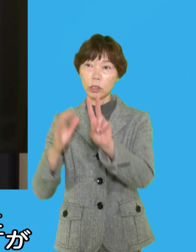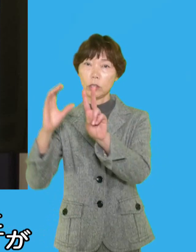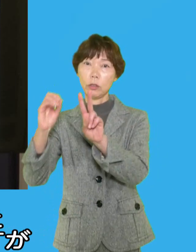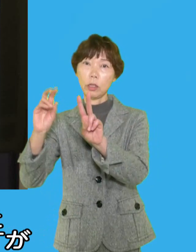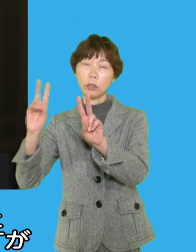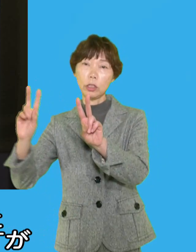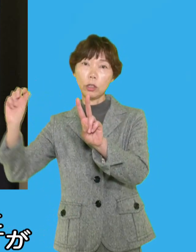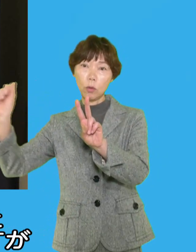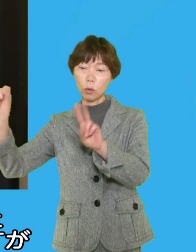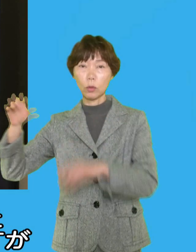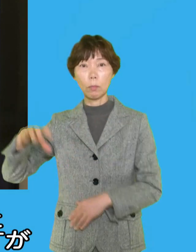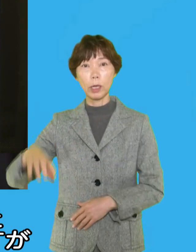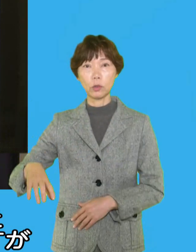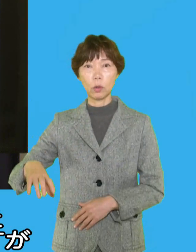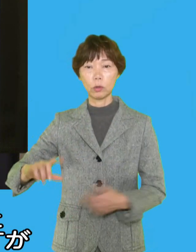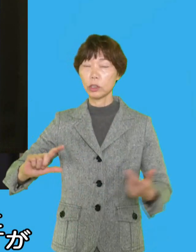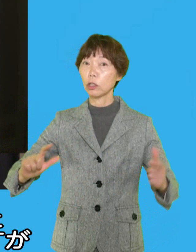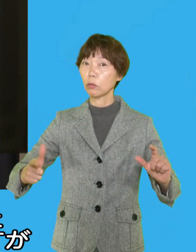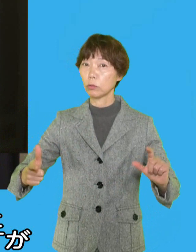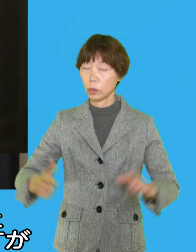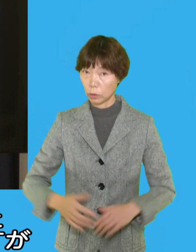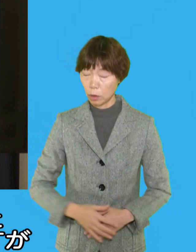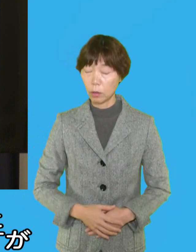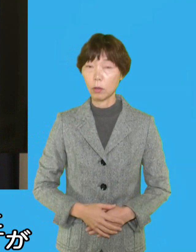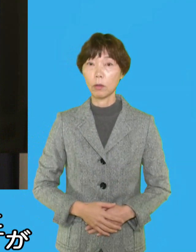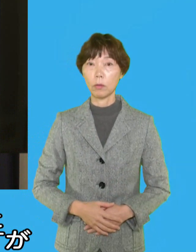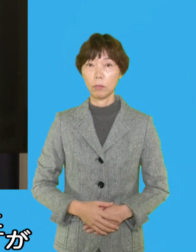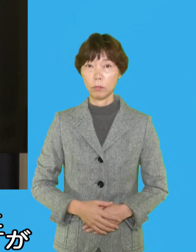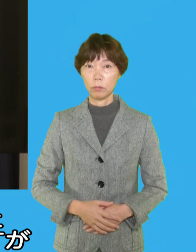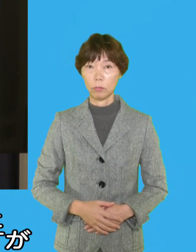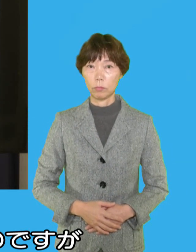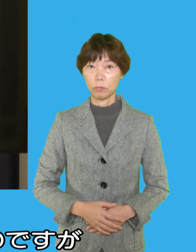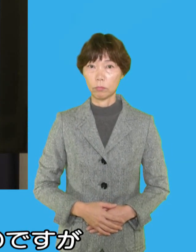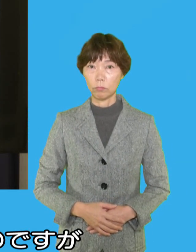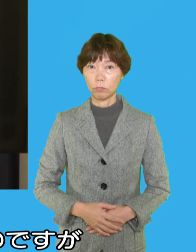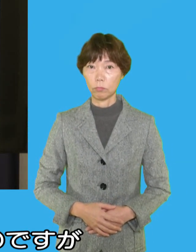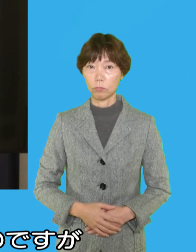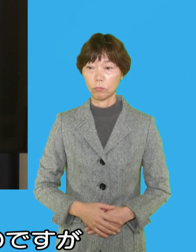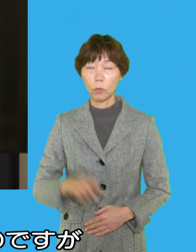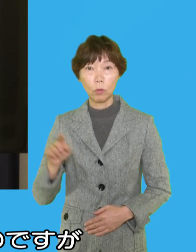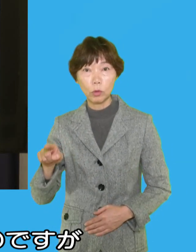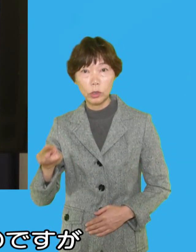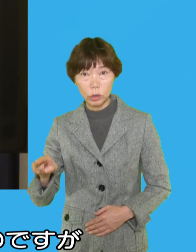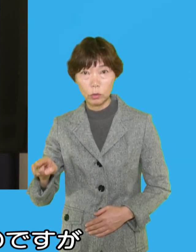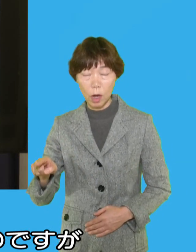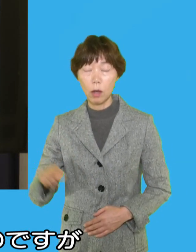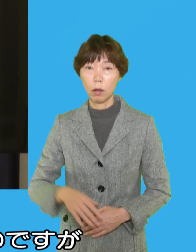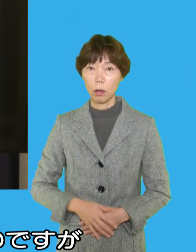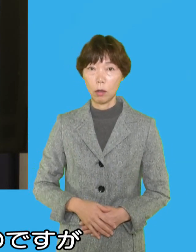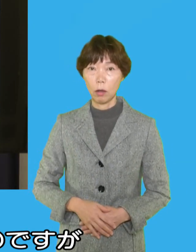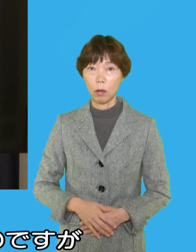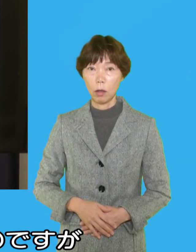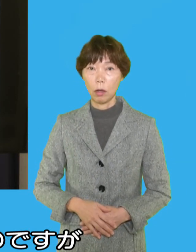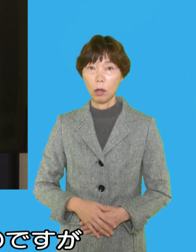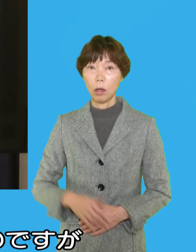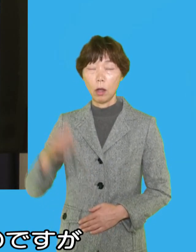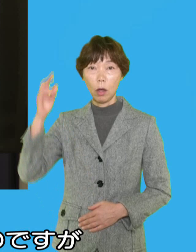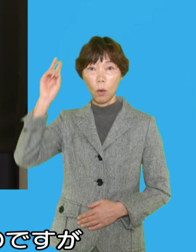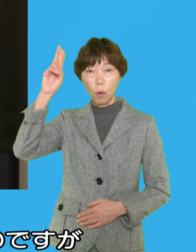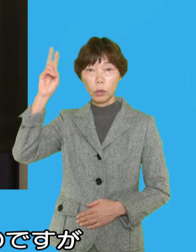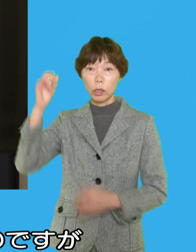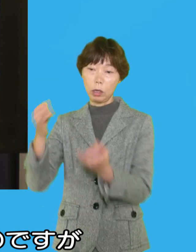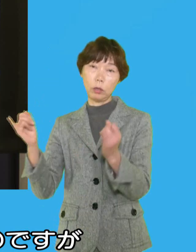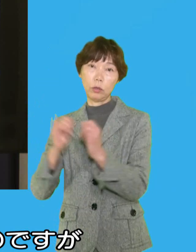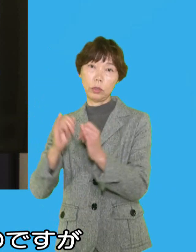施設配置とちょっとなんか場所が違うというかあれなんですけれども、その当初社会実験としては大阪女子大